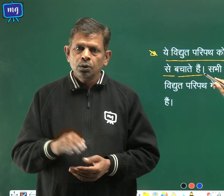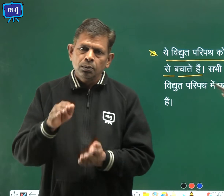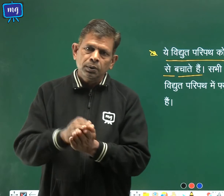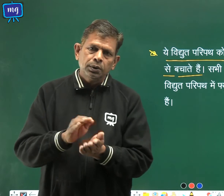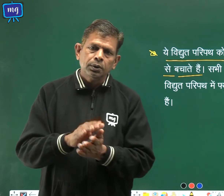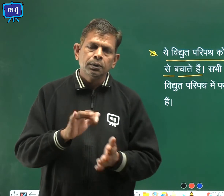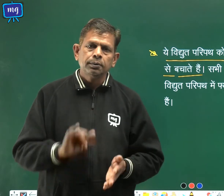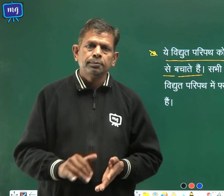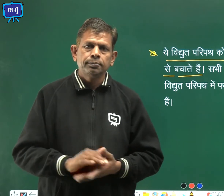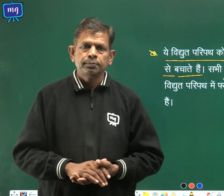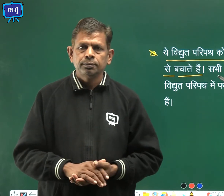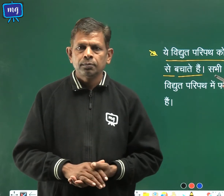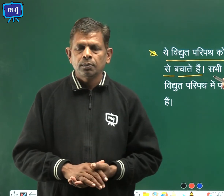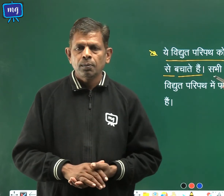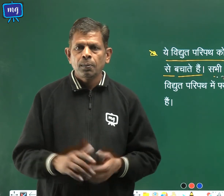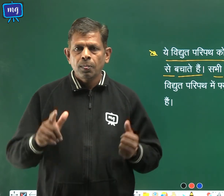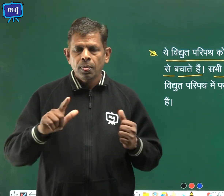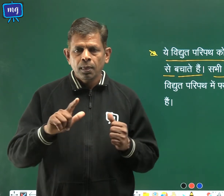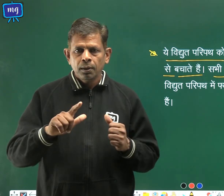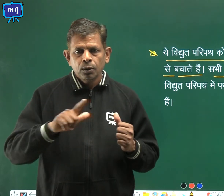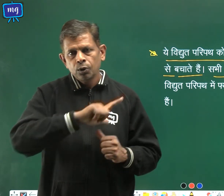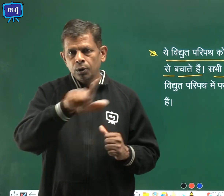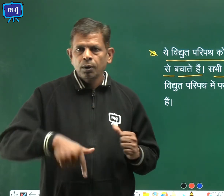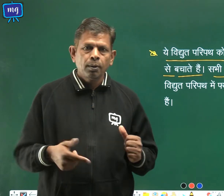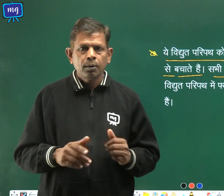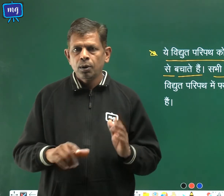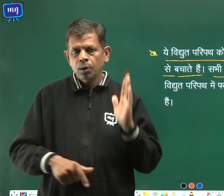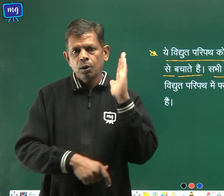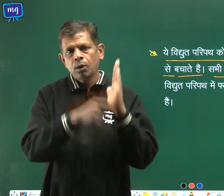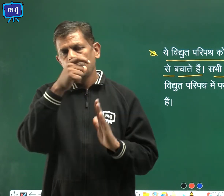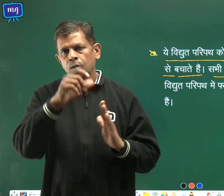बचाते हैं। सभी भवनों में